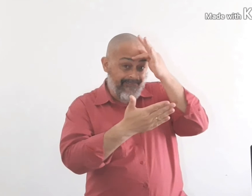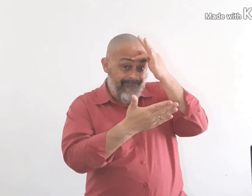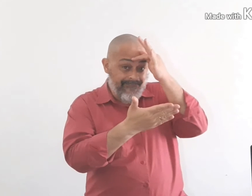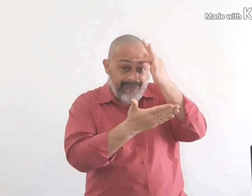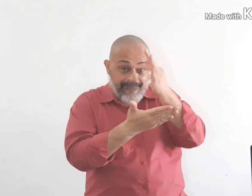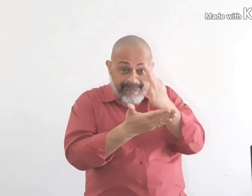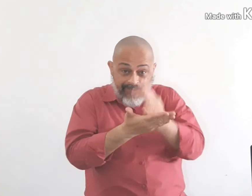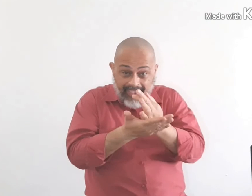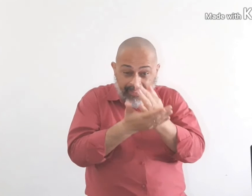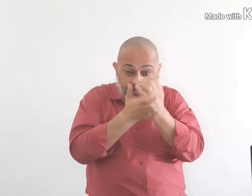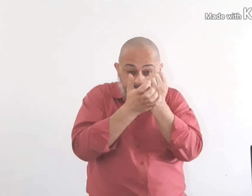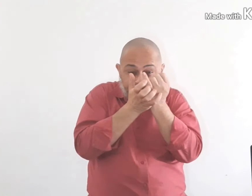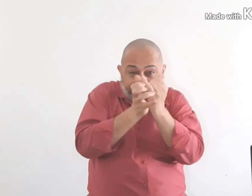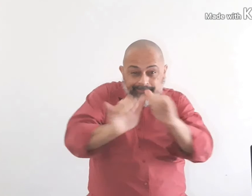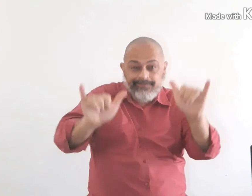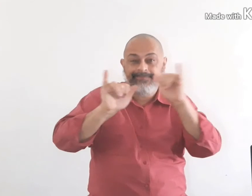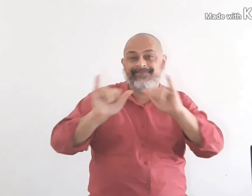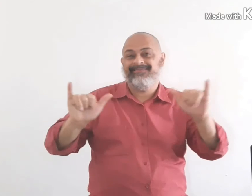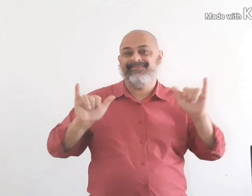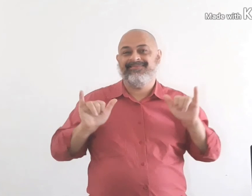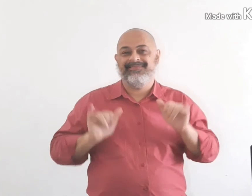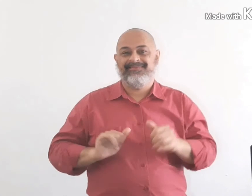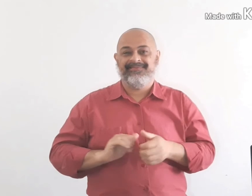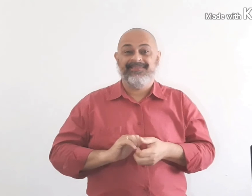conosco agora. O que você fará com ela?